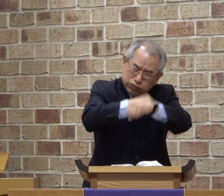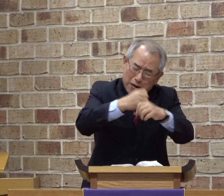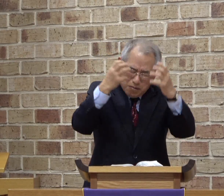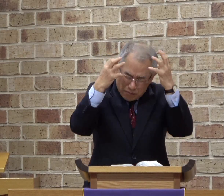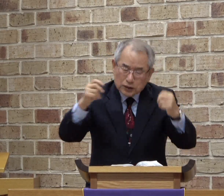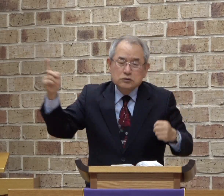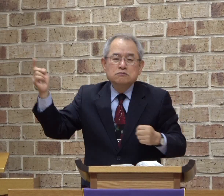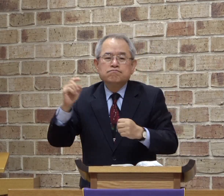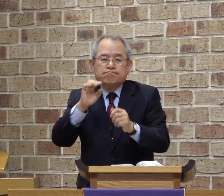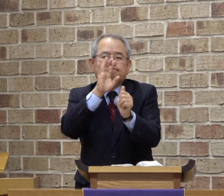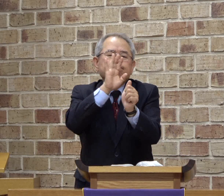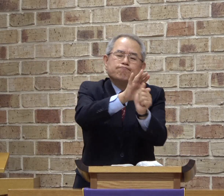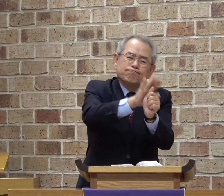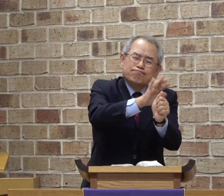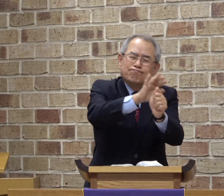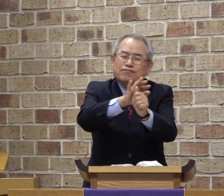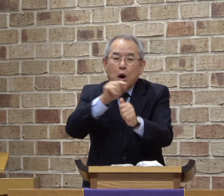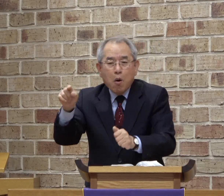벨기에에서 태어났던